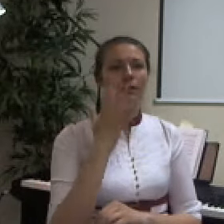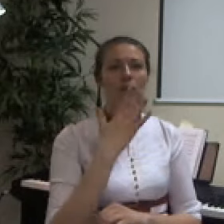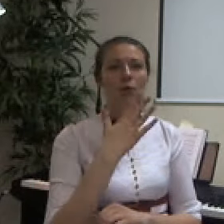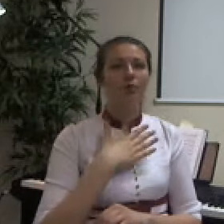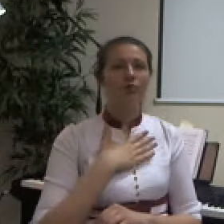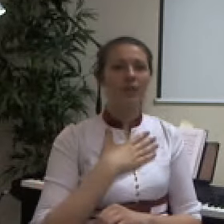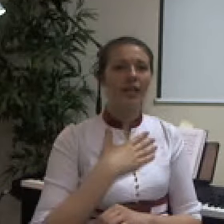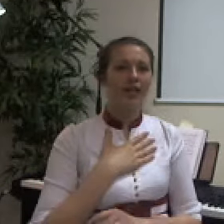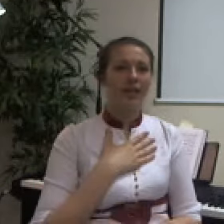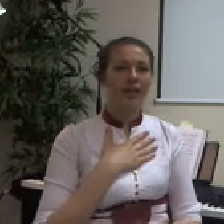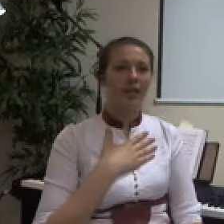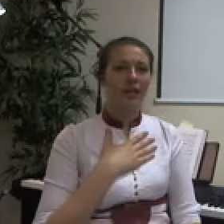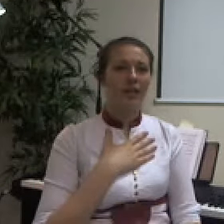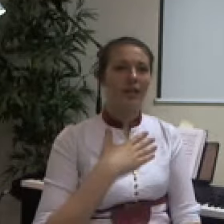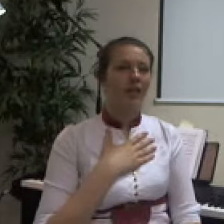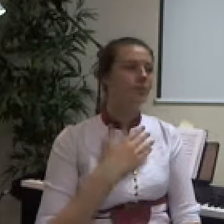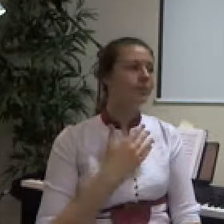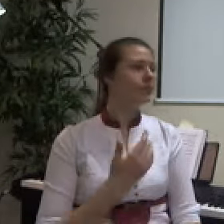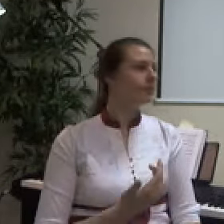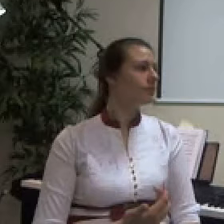твоей любви.